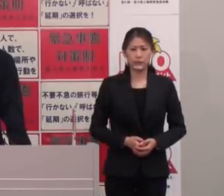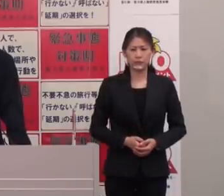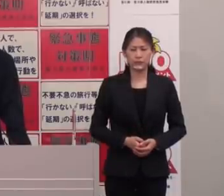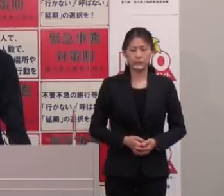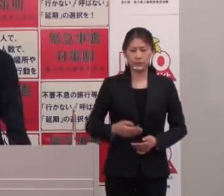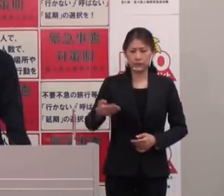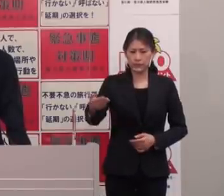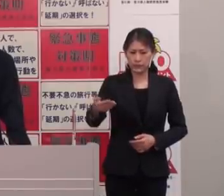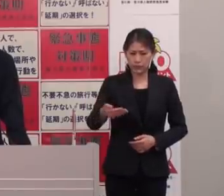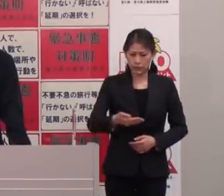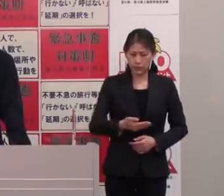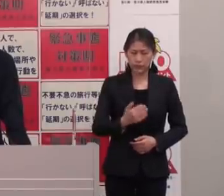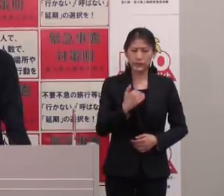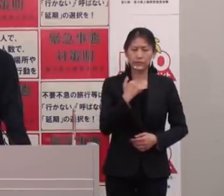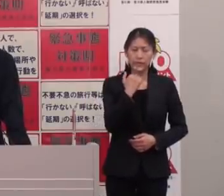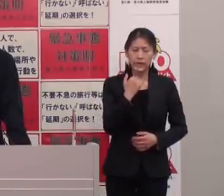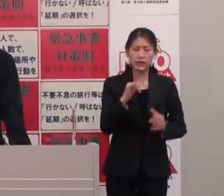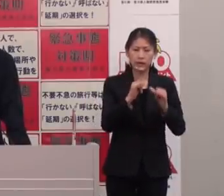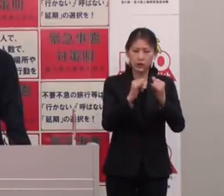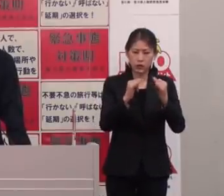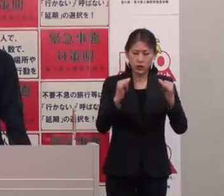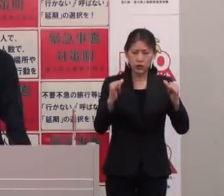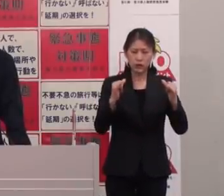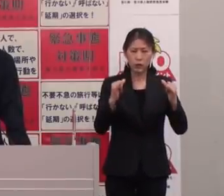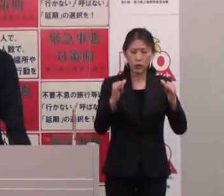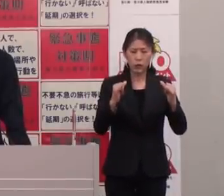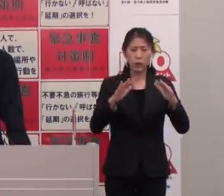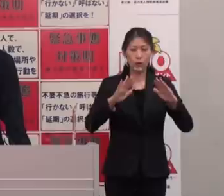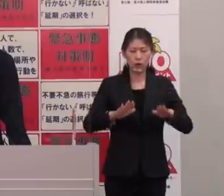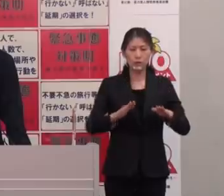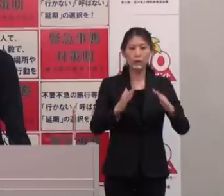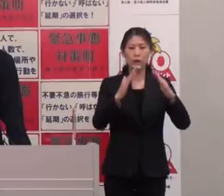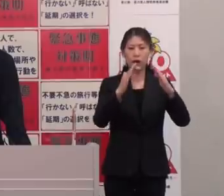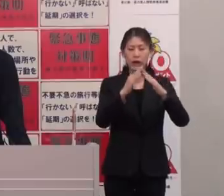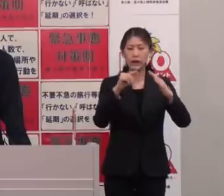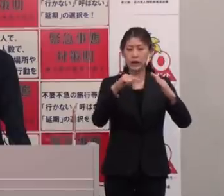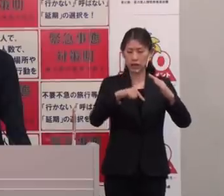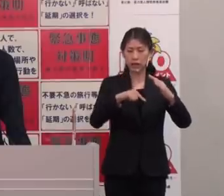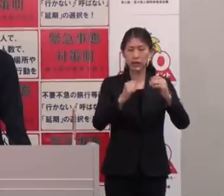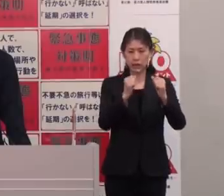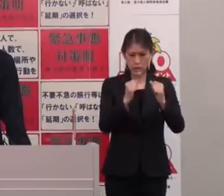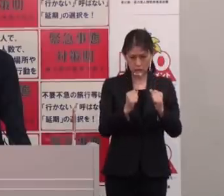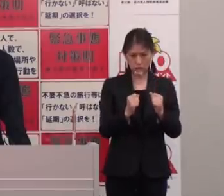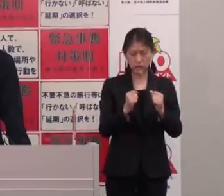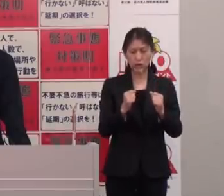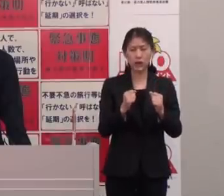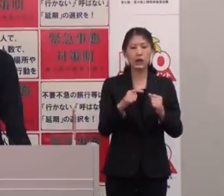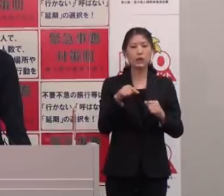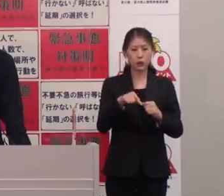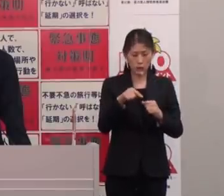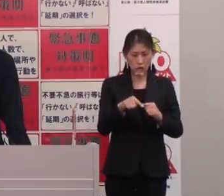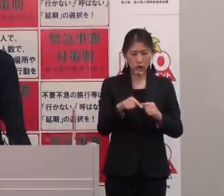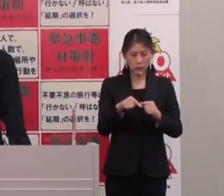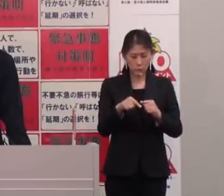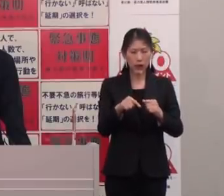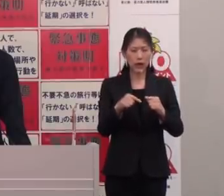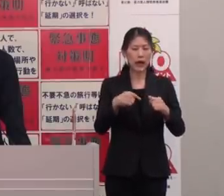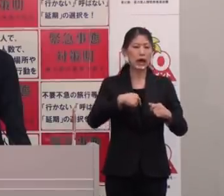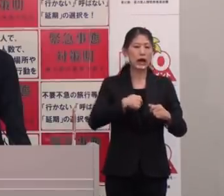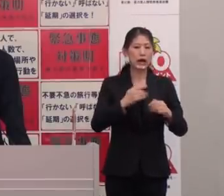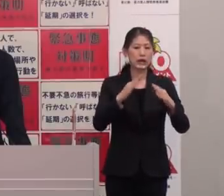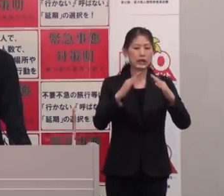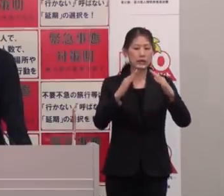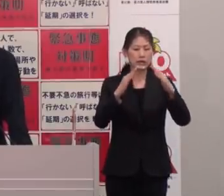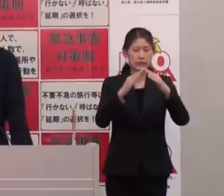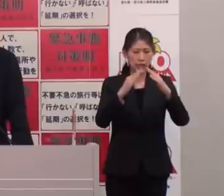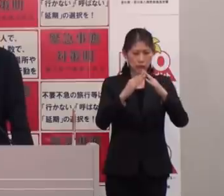その待機している方々が実質自宅にいらっしゃるっていうのは、実質その自宅療養っていう枠組みにはならないんで